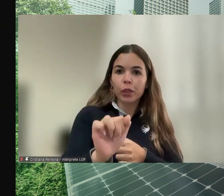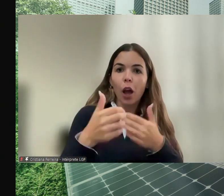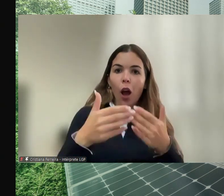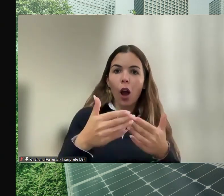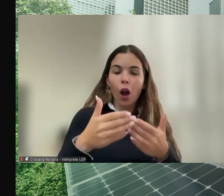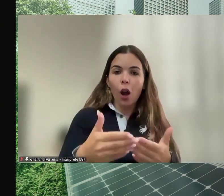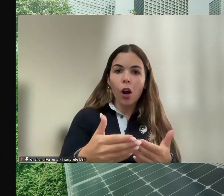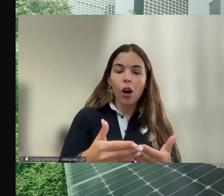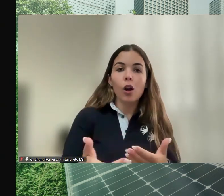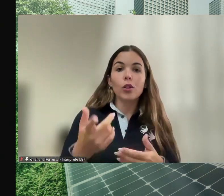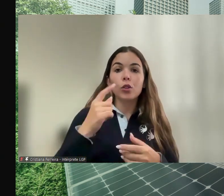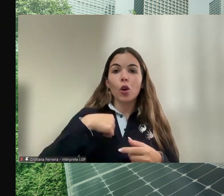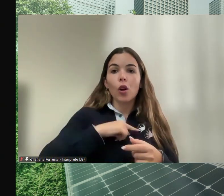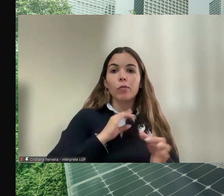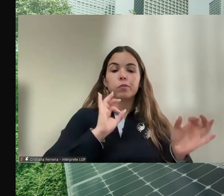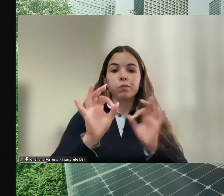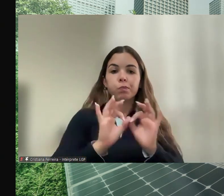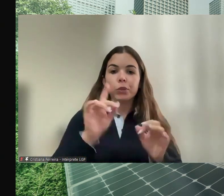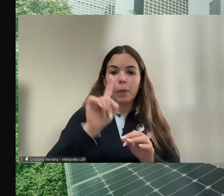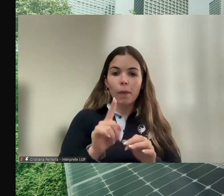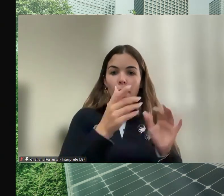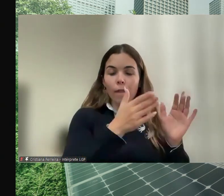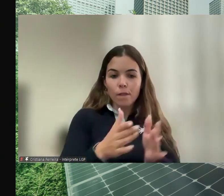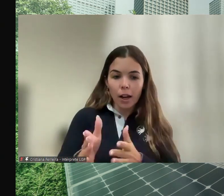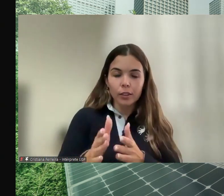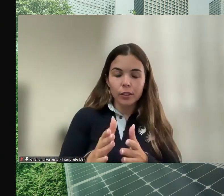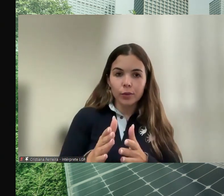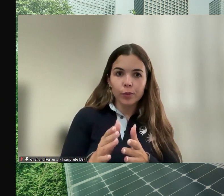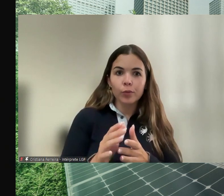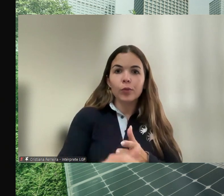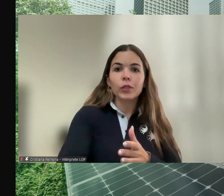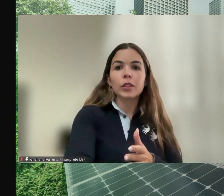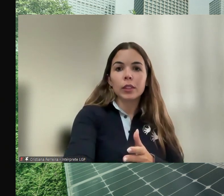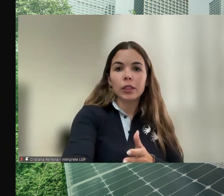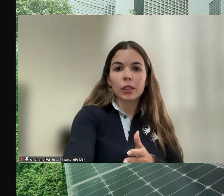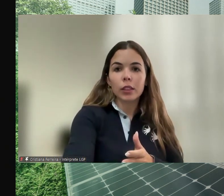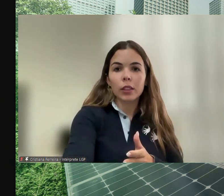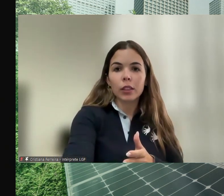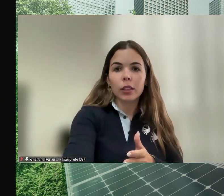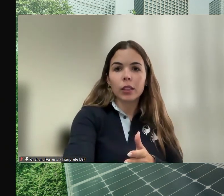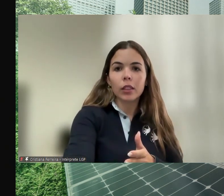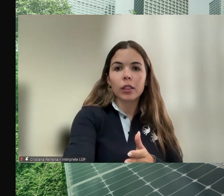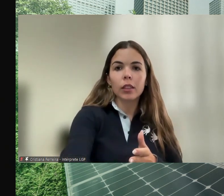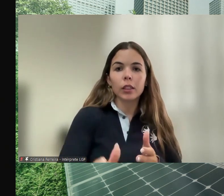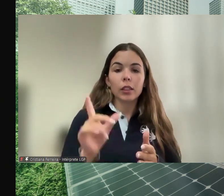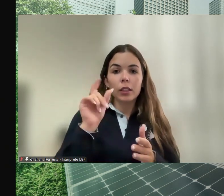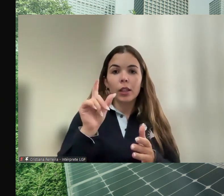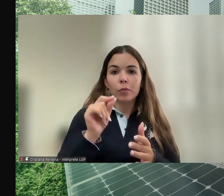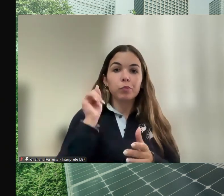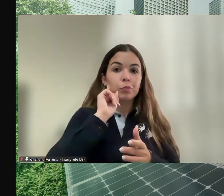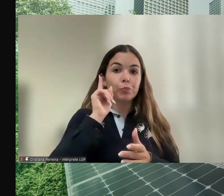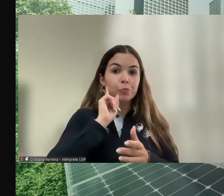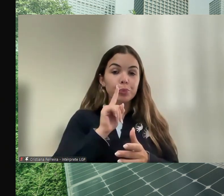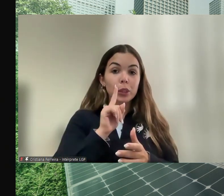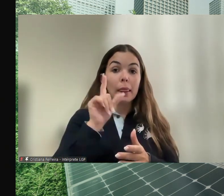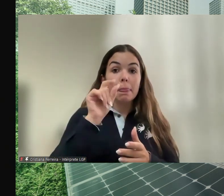já a preparar a primeira fase de monitorização. Temos também um aviso aberto na área da conservação